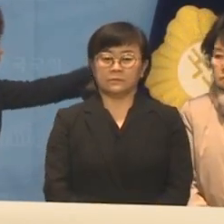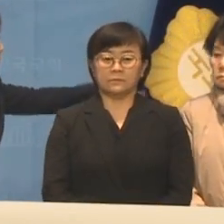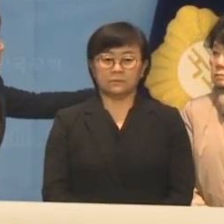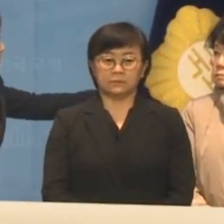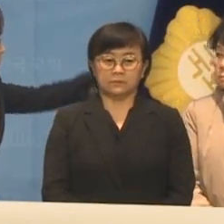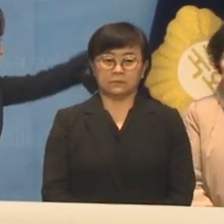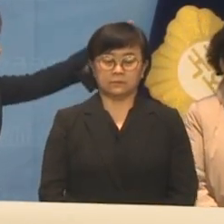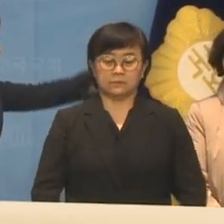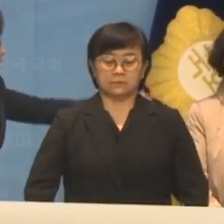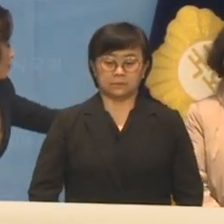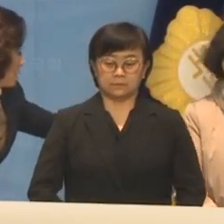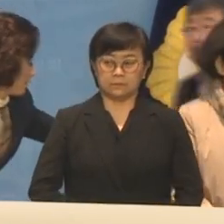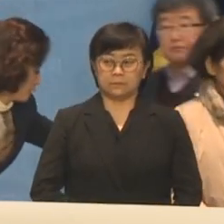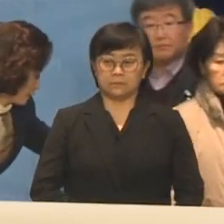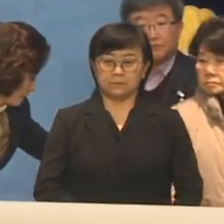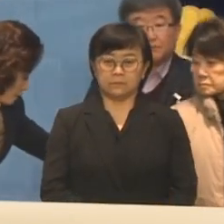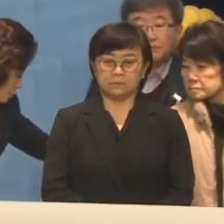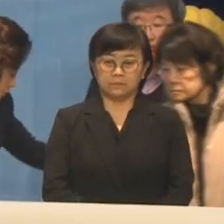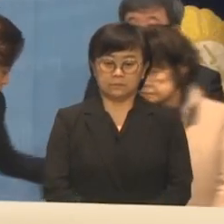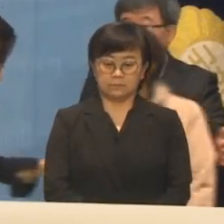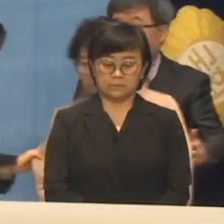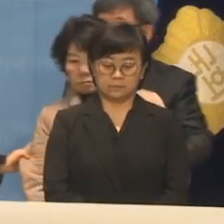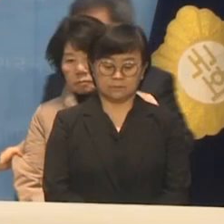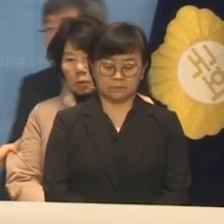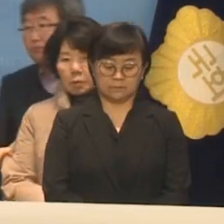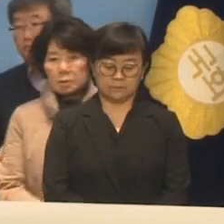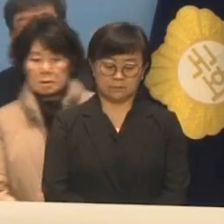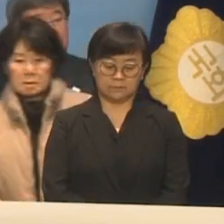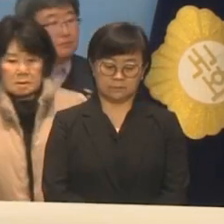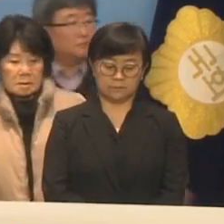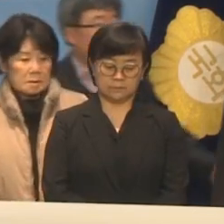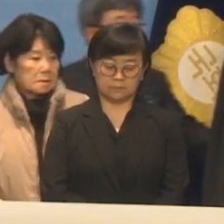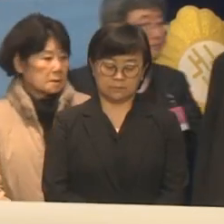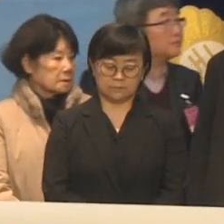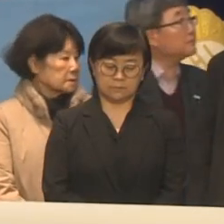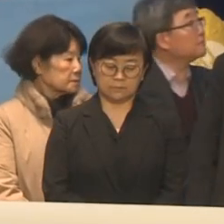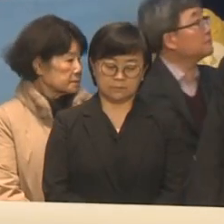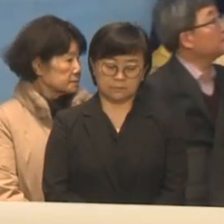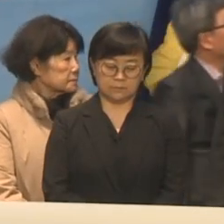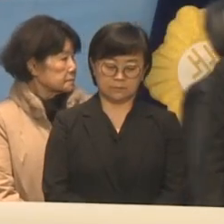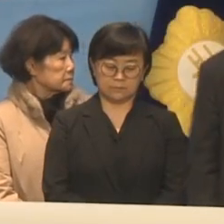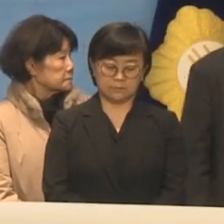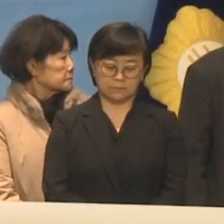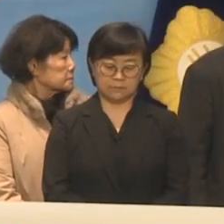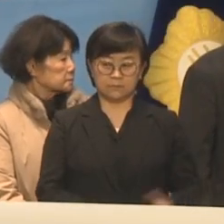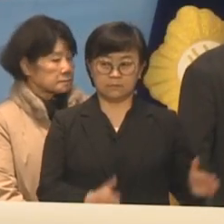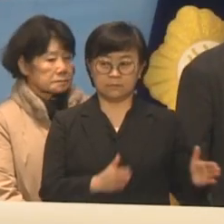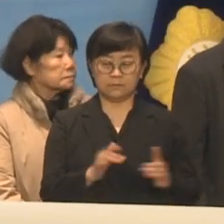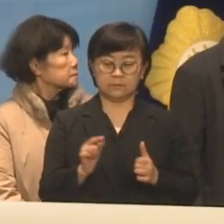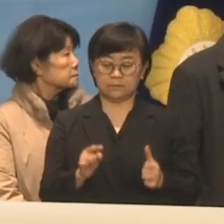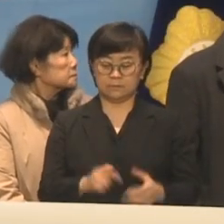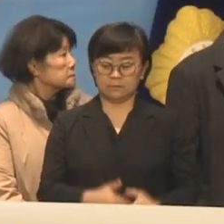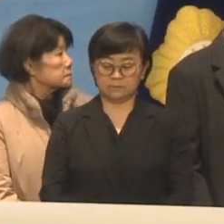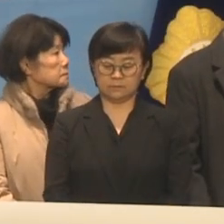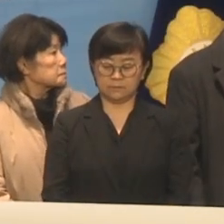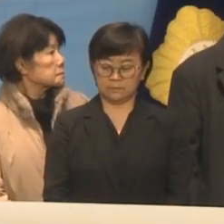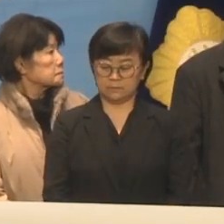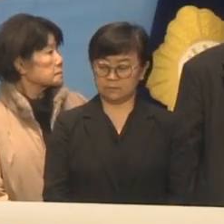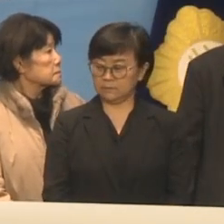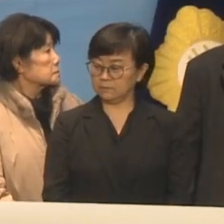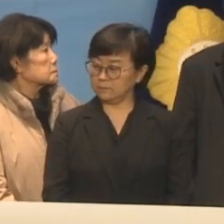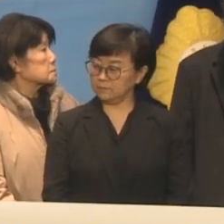다 오셔야 돼요. 카메라만 다 들어오게. 카메라만 다 들어오게. 저까지 나오면. 화면에 다 들어오시죠. 옆으로 다